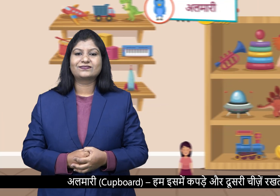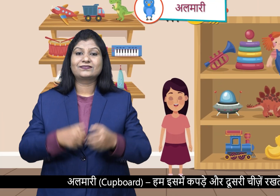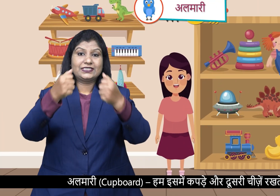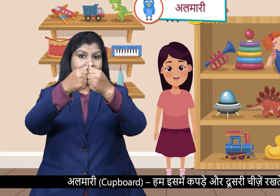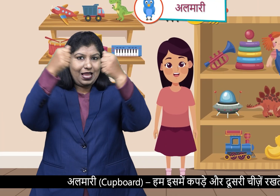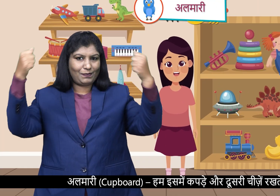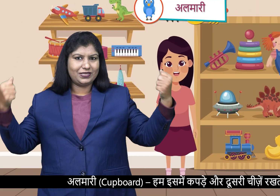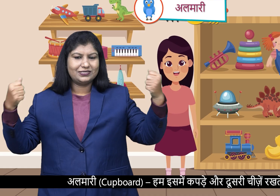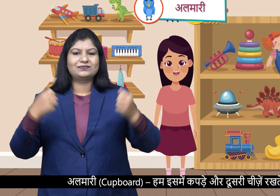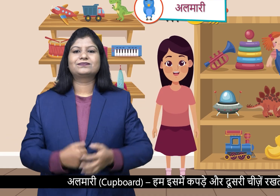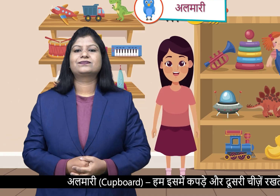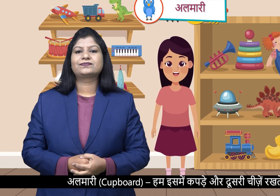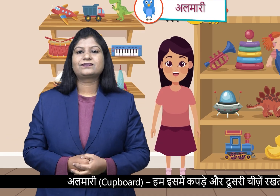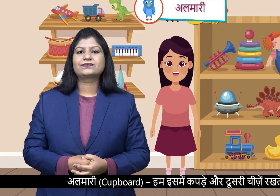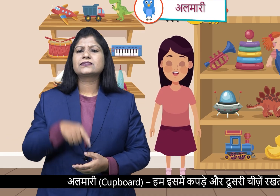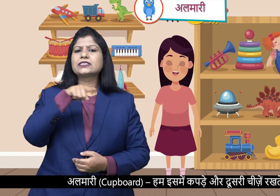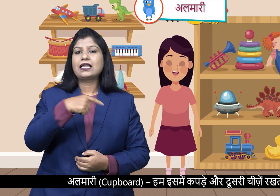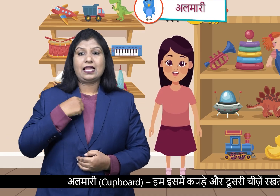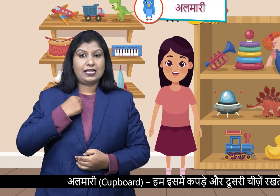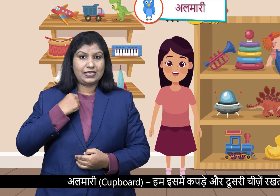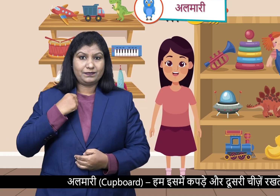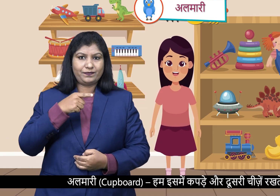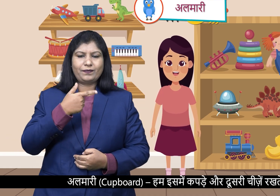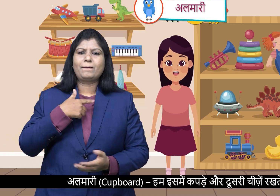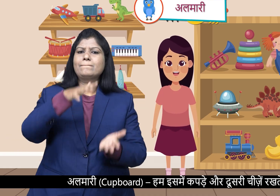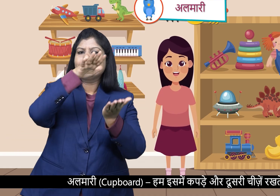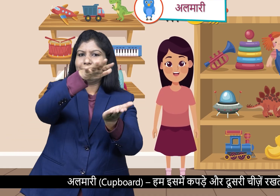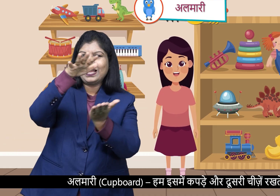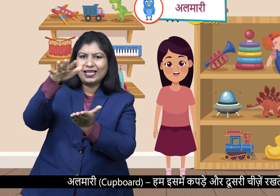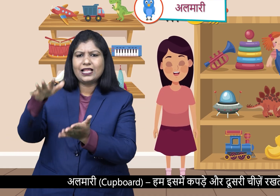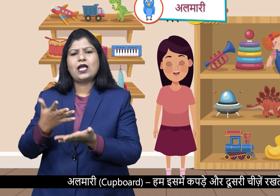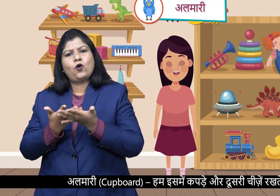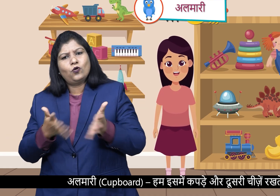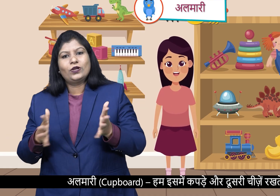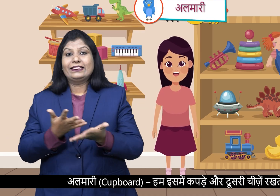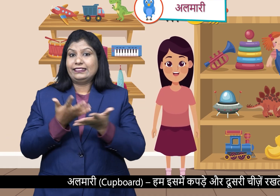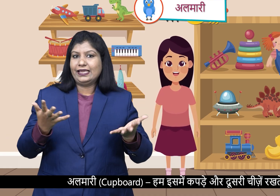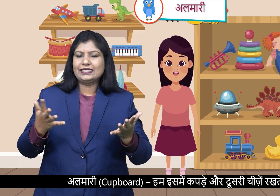अलमारी, कपबोर्ड, हम इसमें कपड़े और दूसरी चीजें रखते हैं।